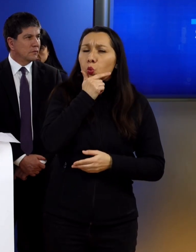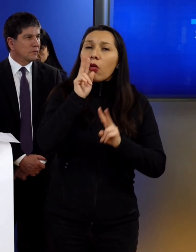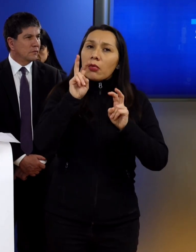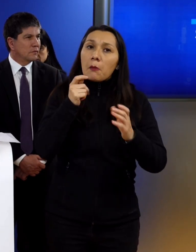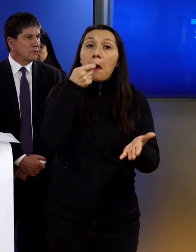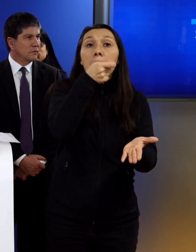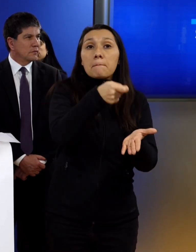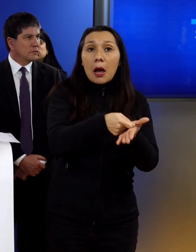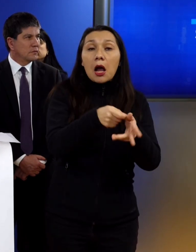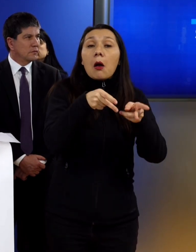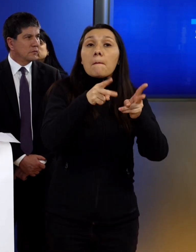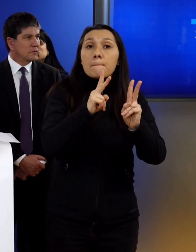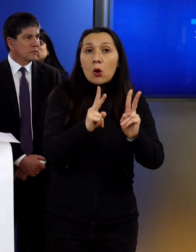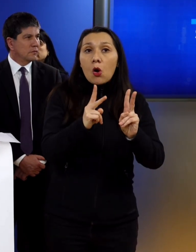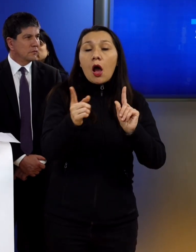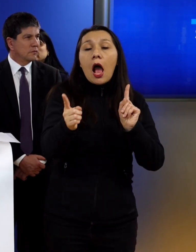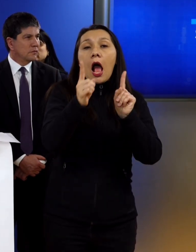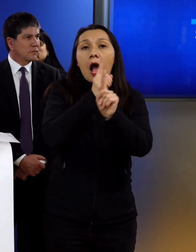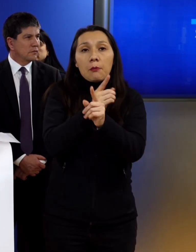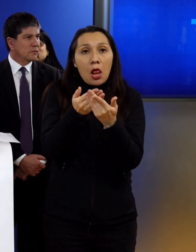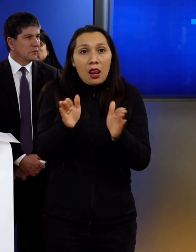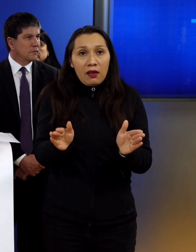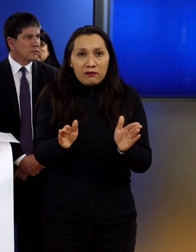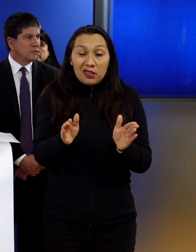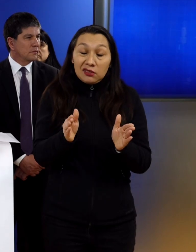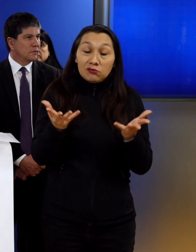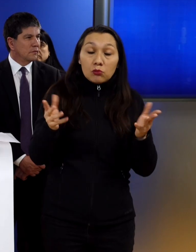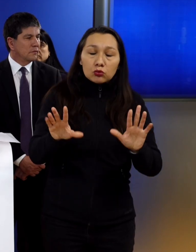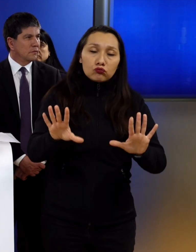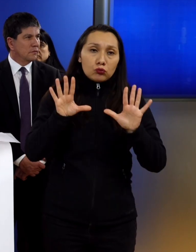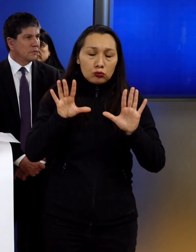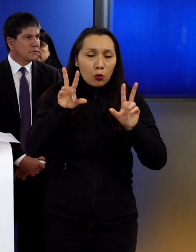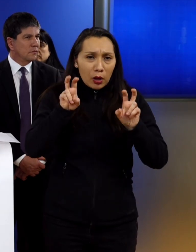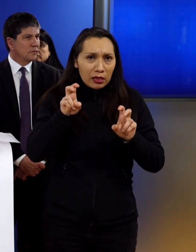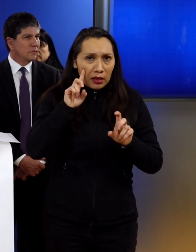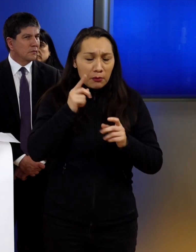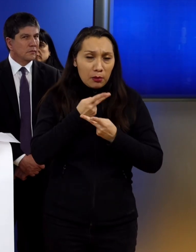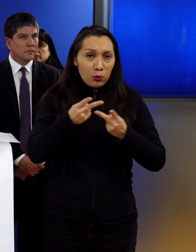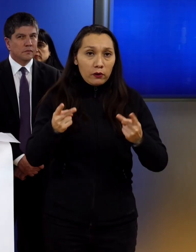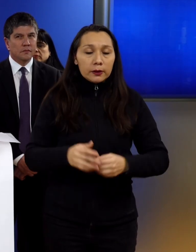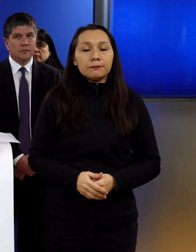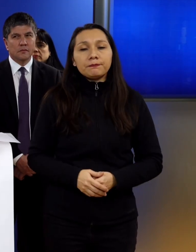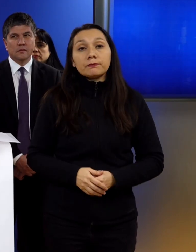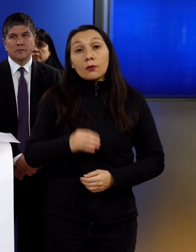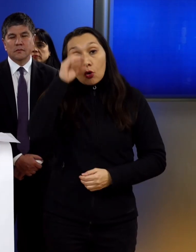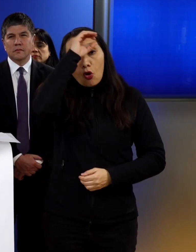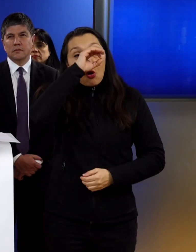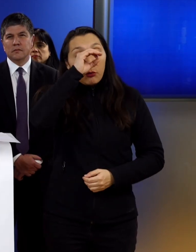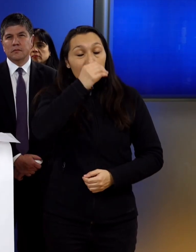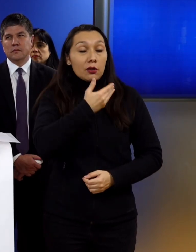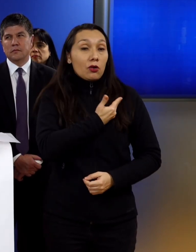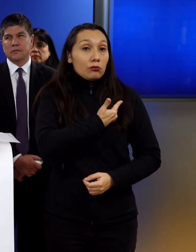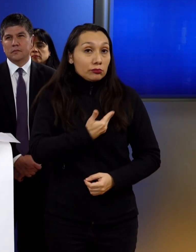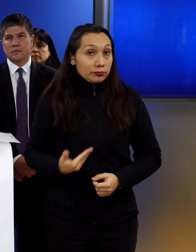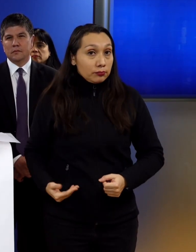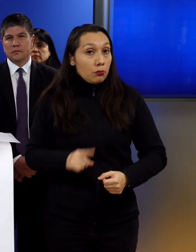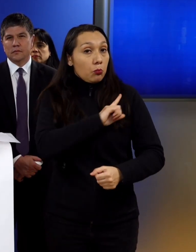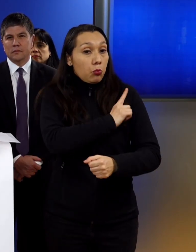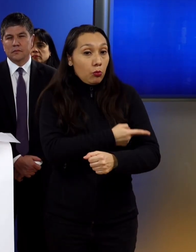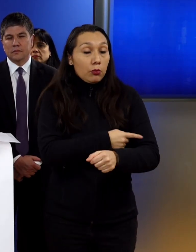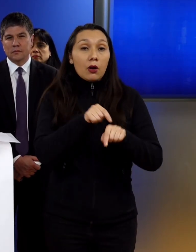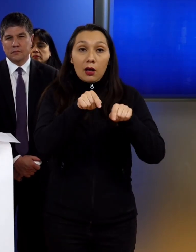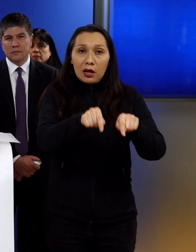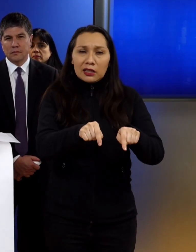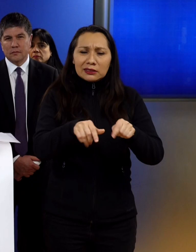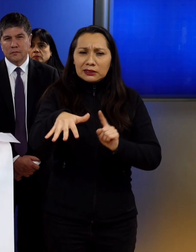de la fianza, por ejemplo, en este tipo de casos de mucha connotación pública? Es que la opinión del Ejecutivo es que en casos como